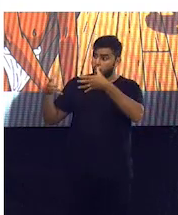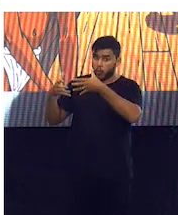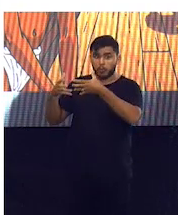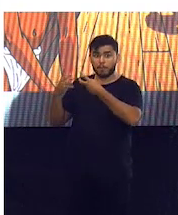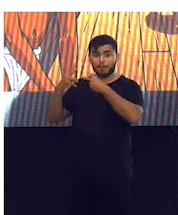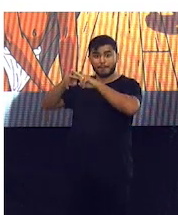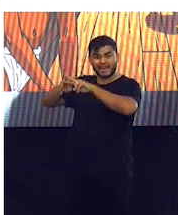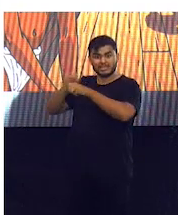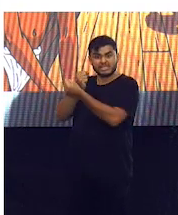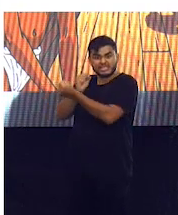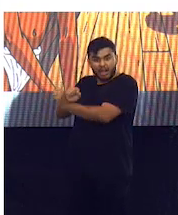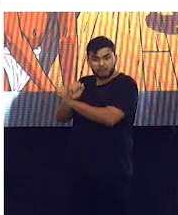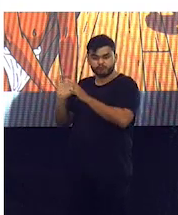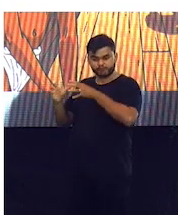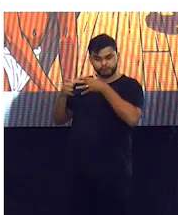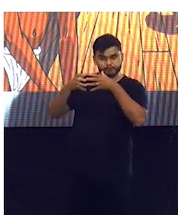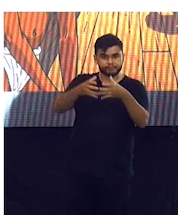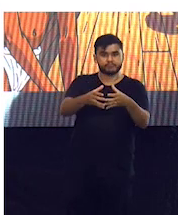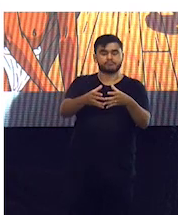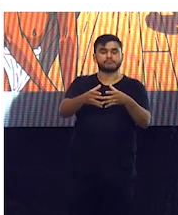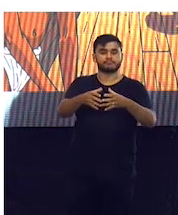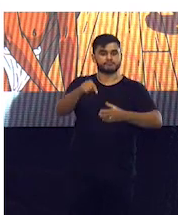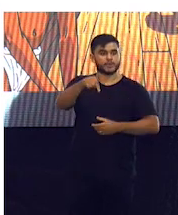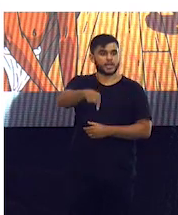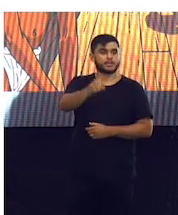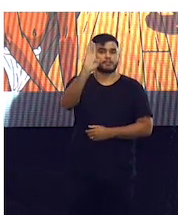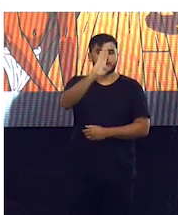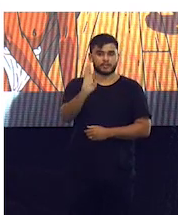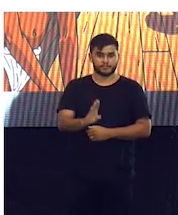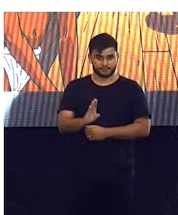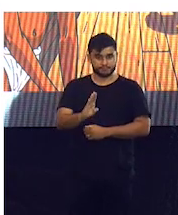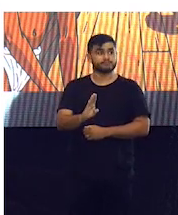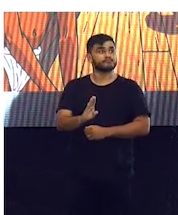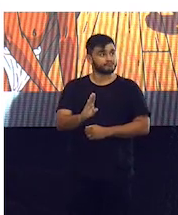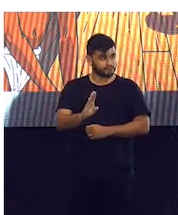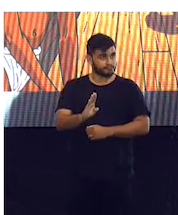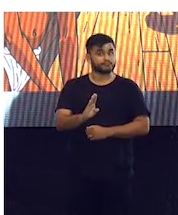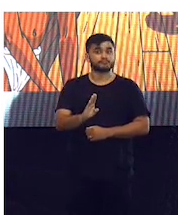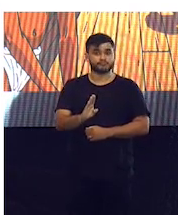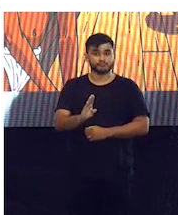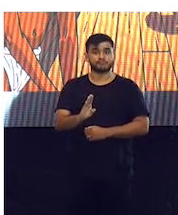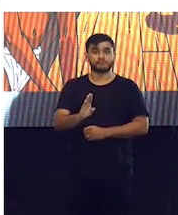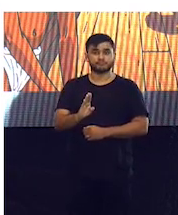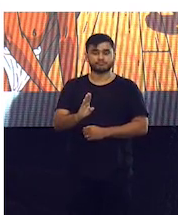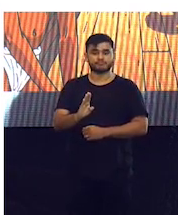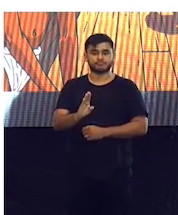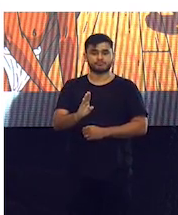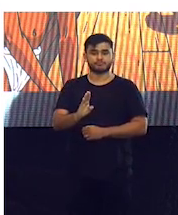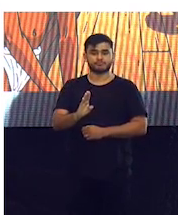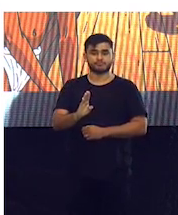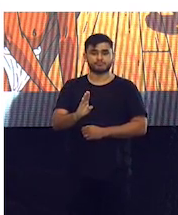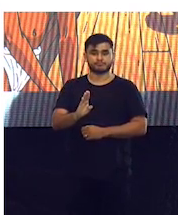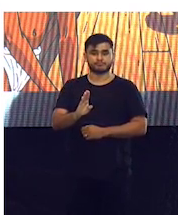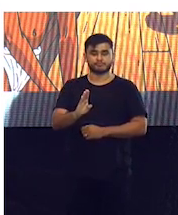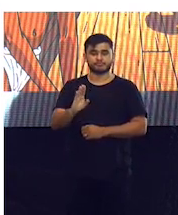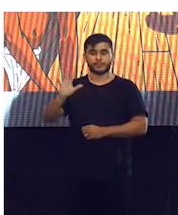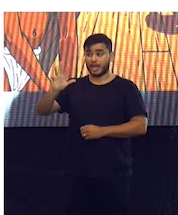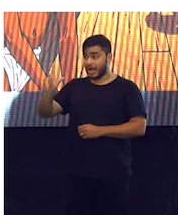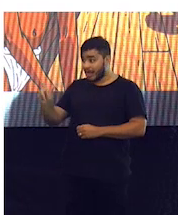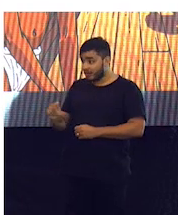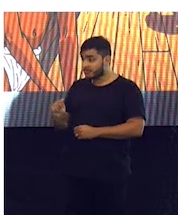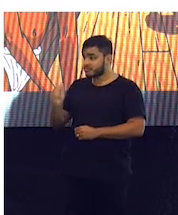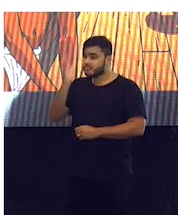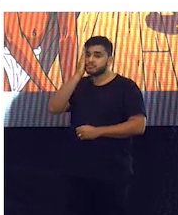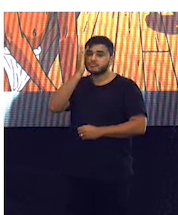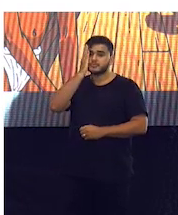Esse processo, que hoje é chamado por muitos de diáspora africana, fez com que a nossa população tivesse uma